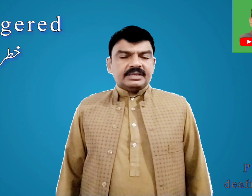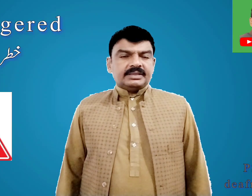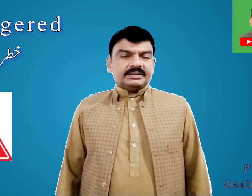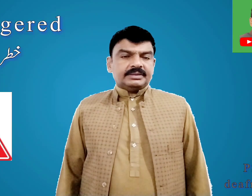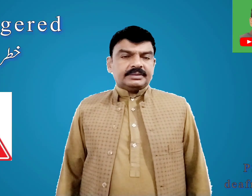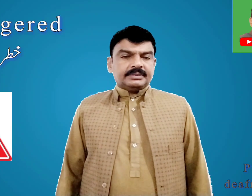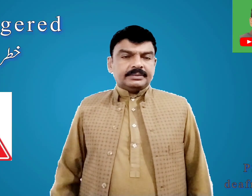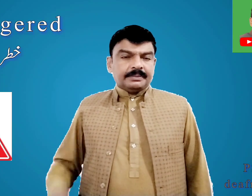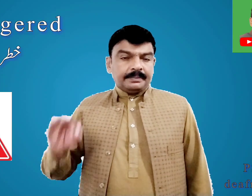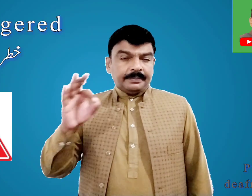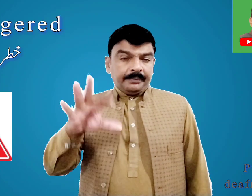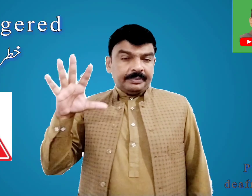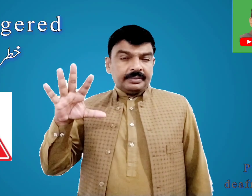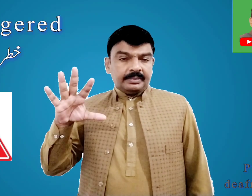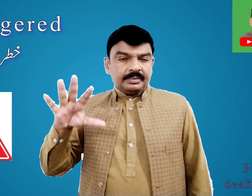dangered,